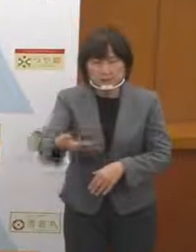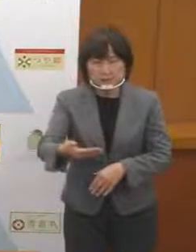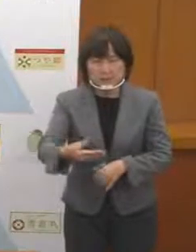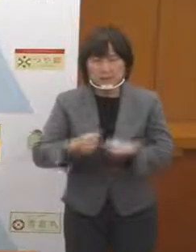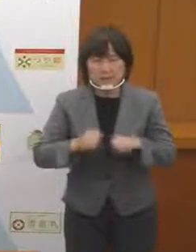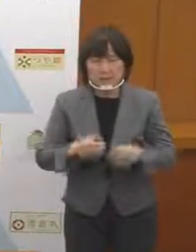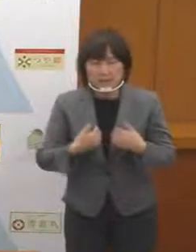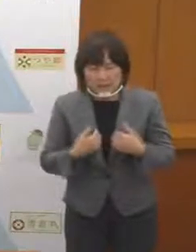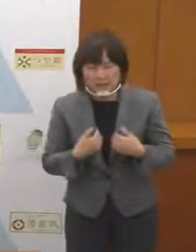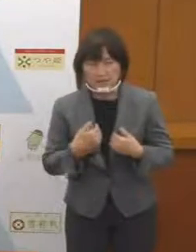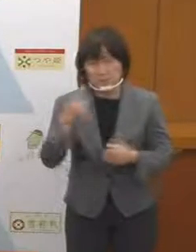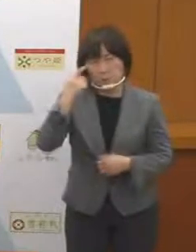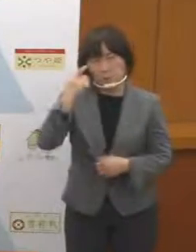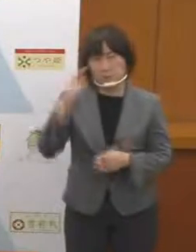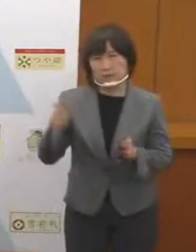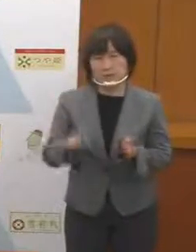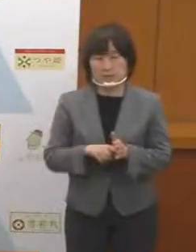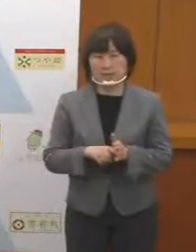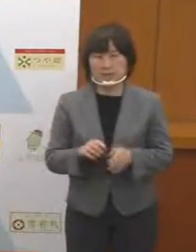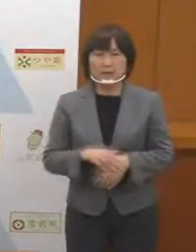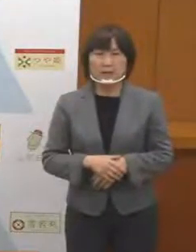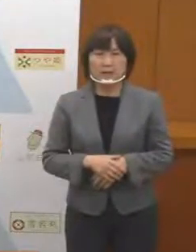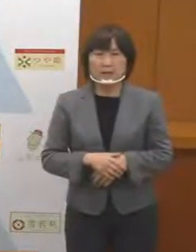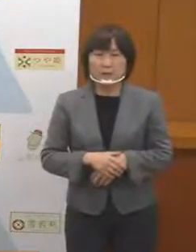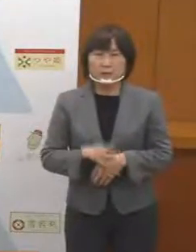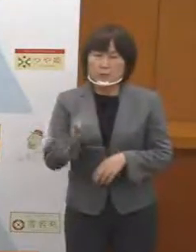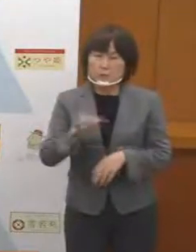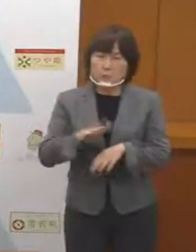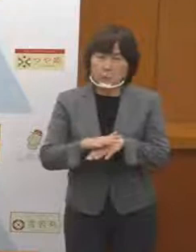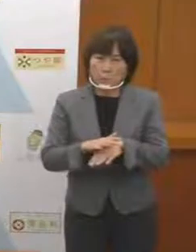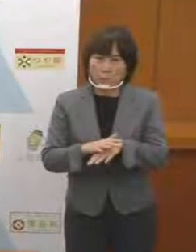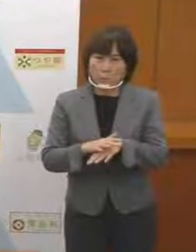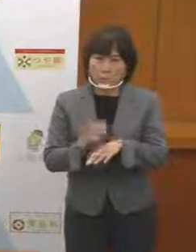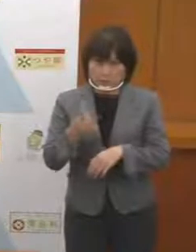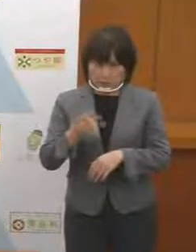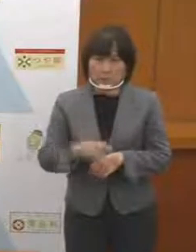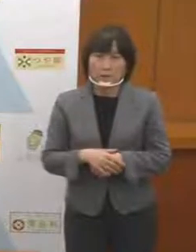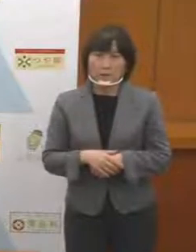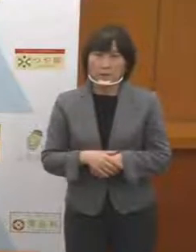あったのでまああのどういう風な形で